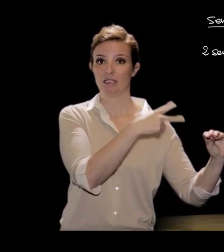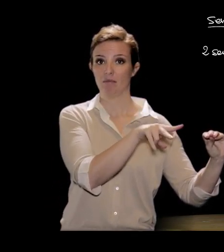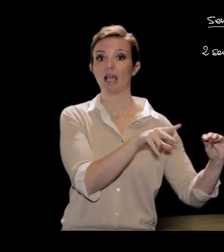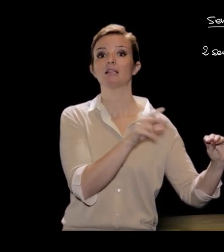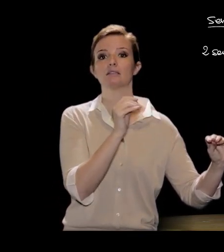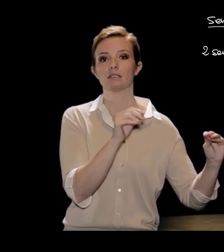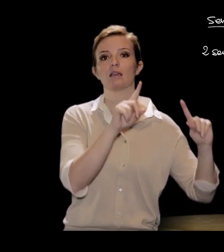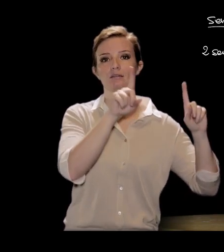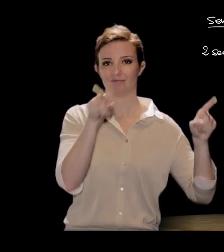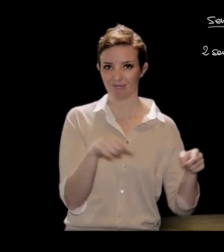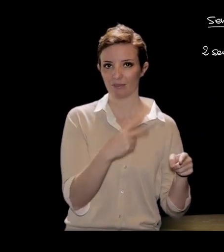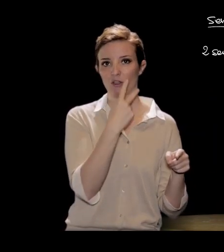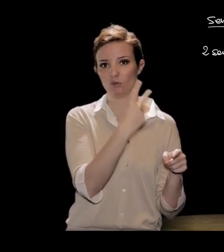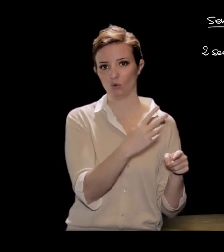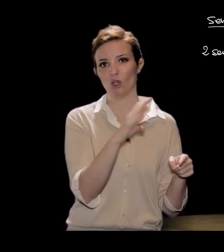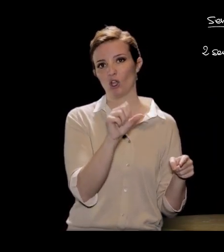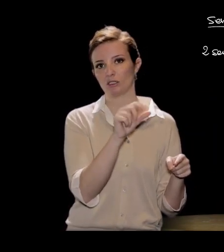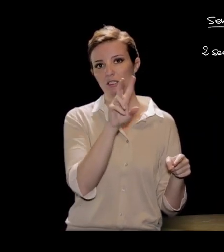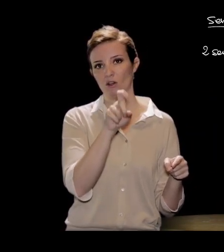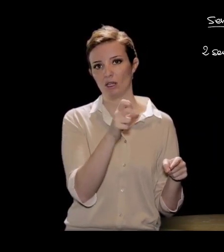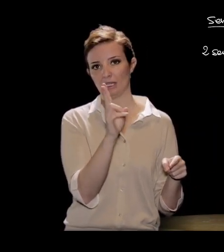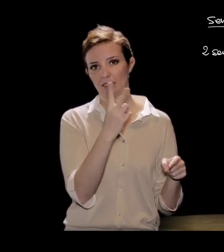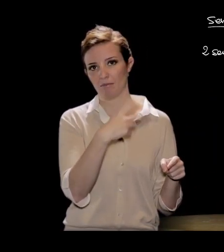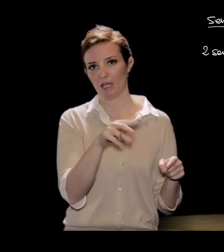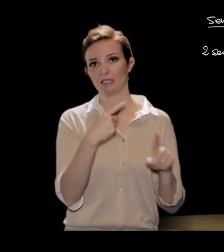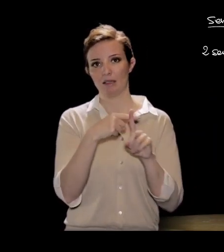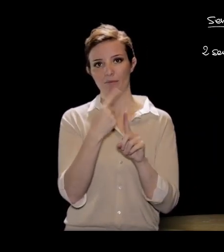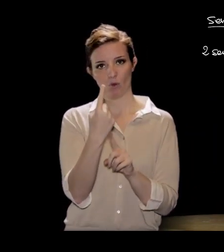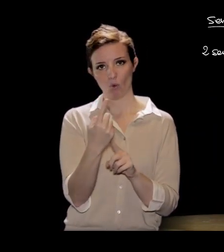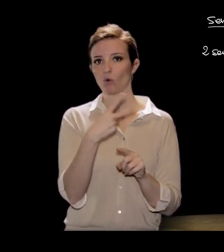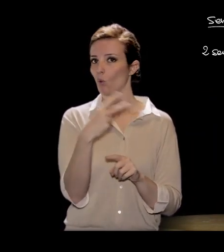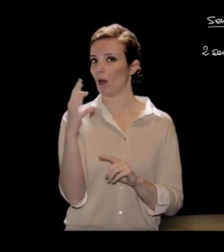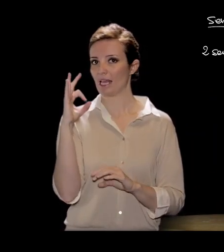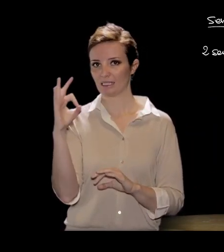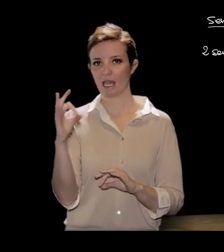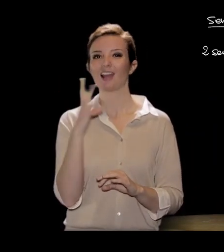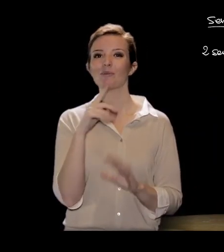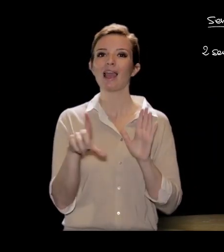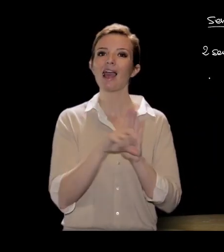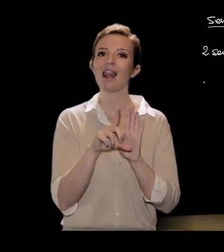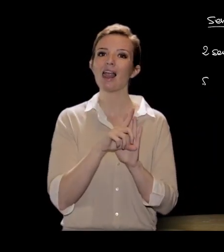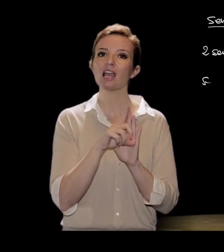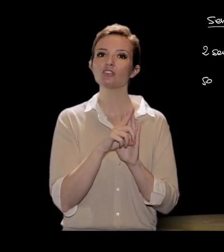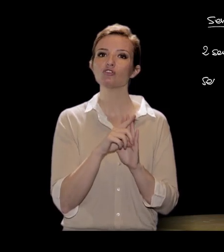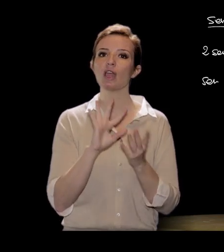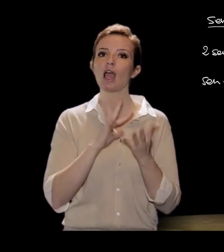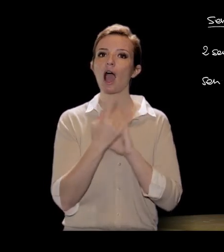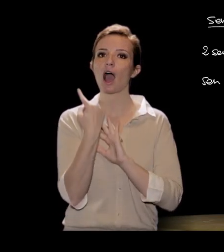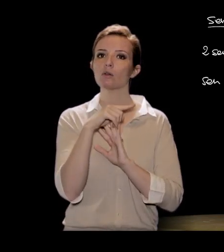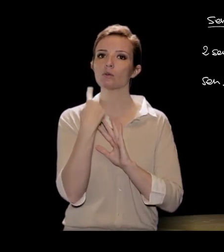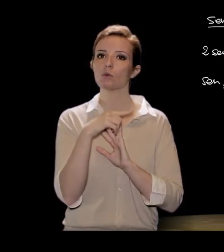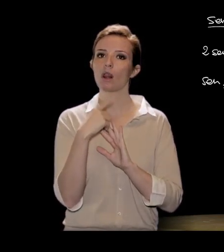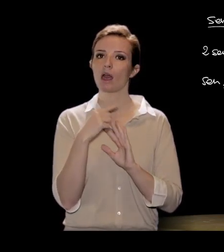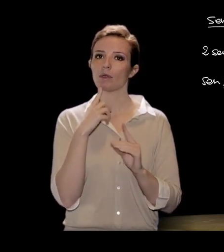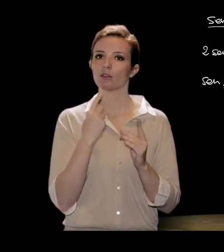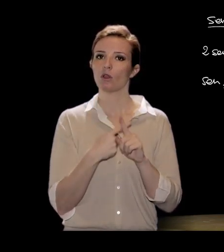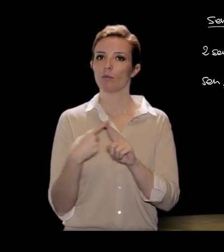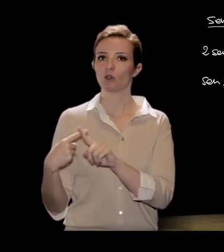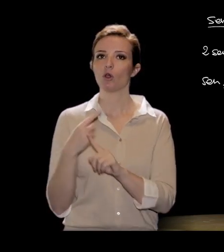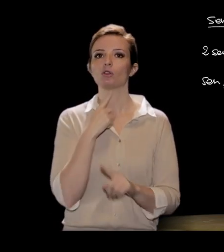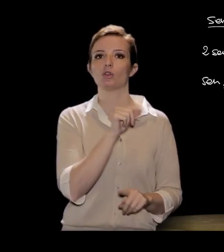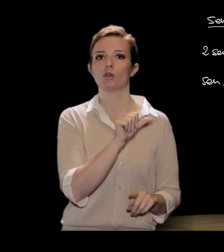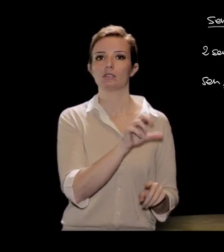coseno di x mezzi più 1 uguale a 0. Legge dell'annullamento del prodotto, seno di x mezzi uguale a